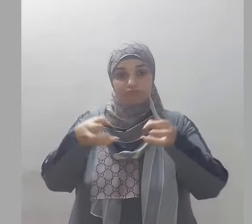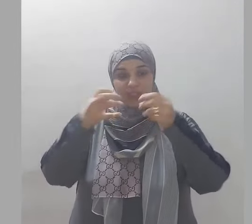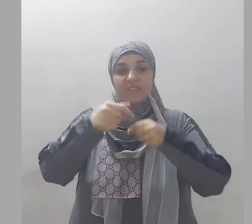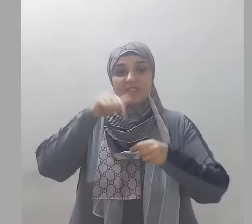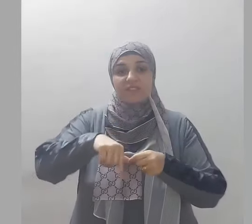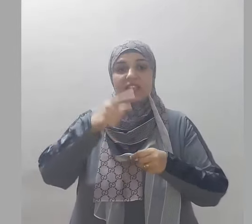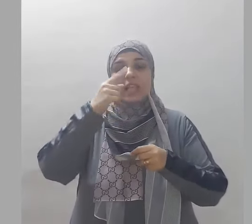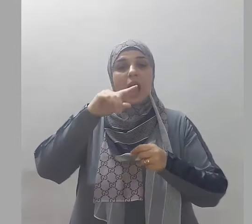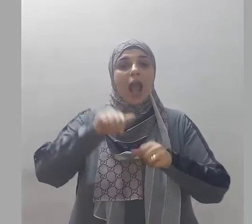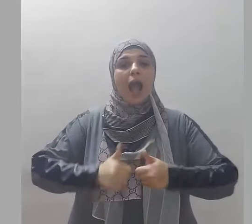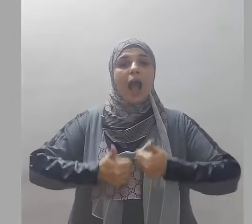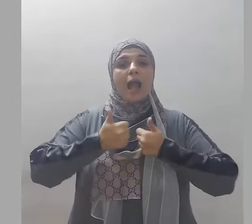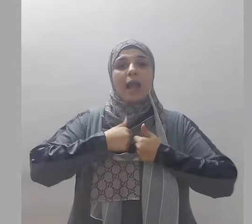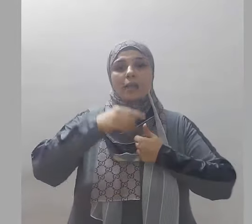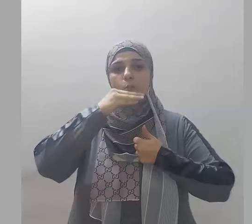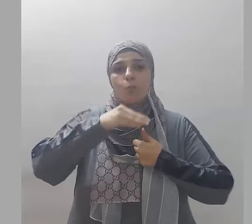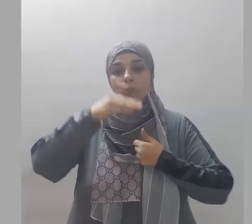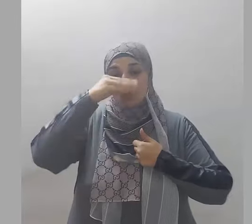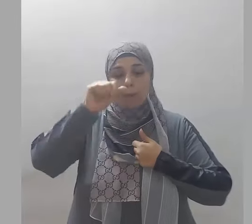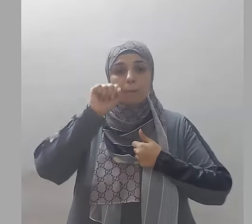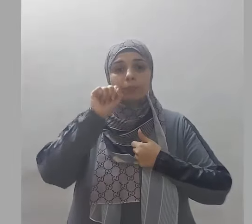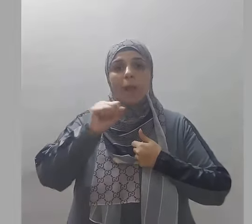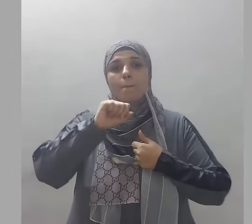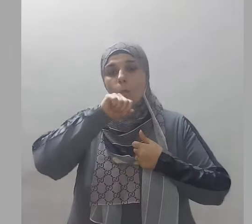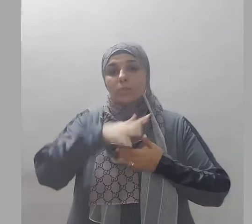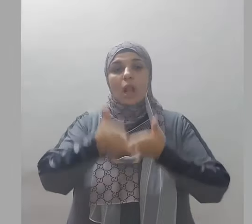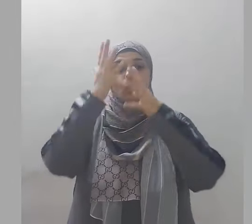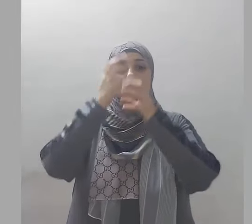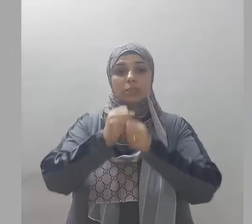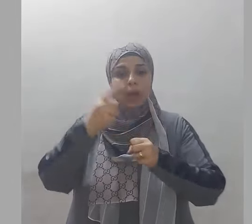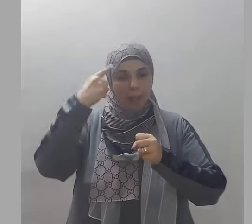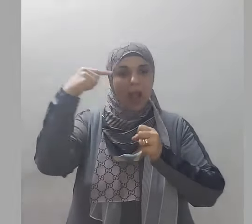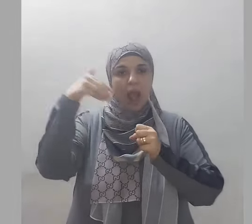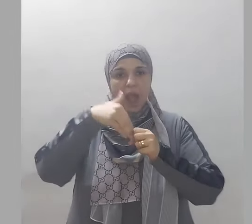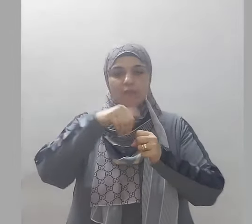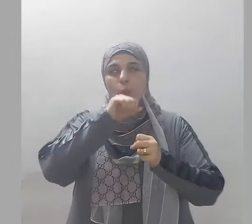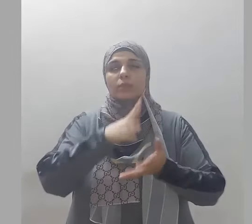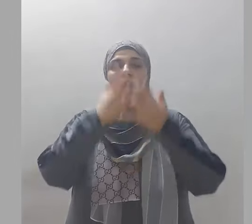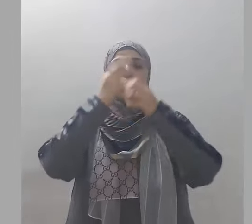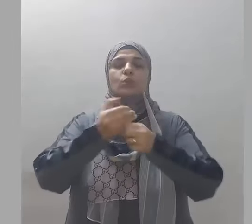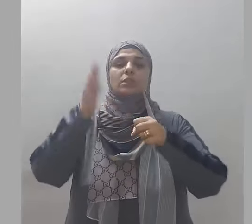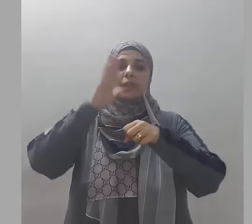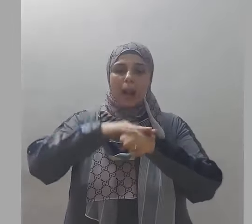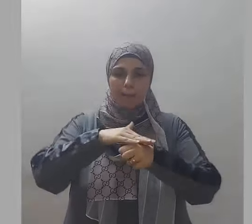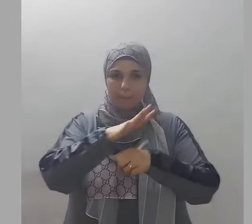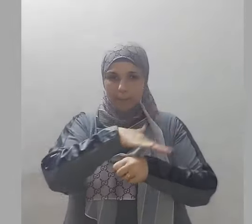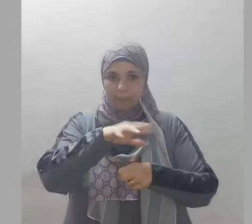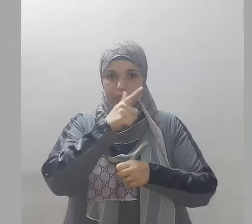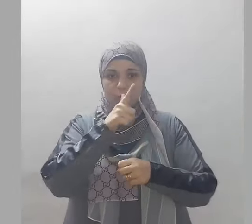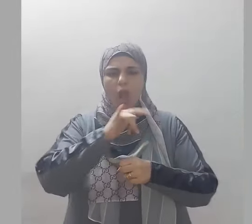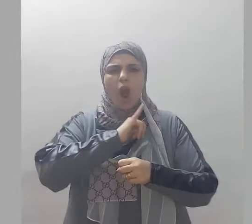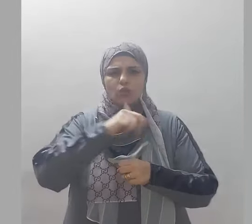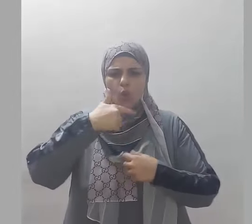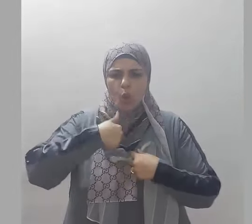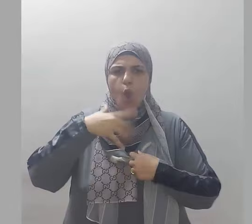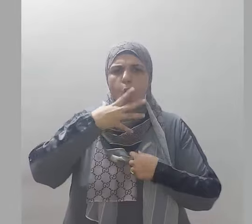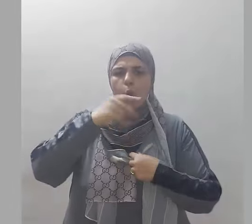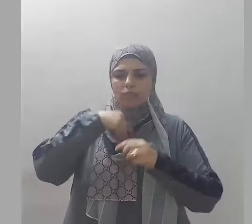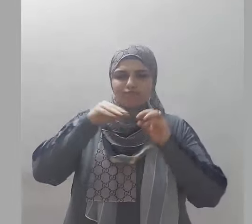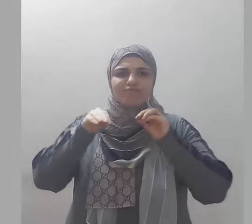صلى الله عليه وسلم يدرك أنه كان صلوات ربي وسلامه عليه يبث روح الأمل والتفاؤل في